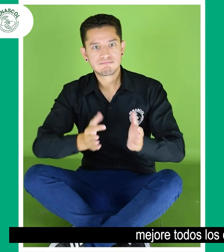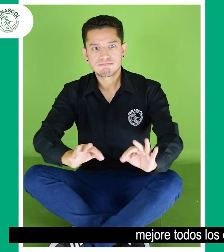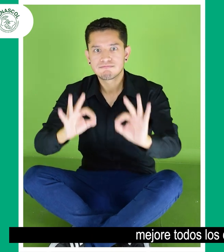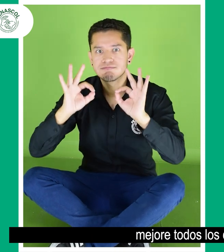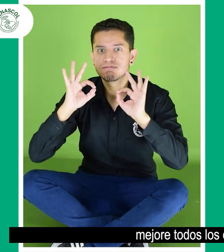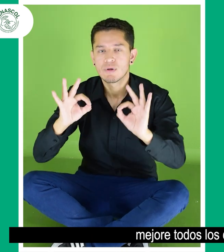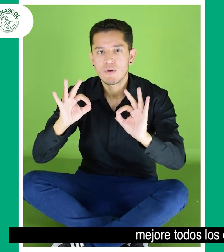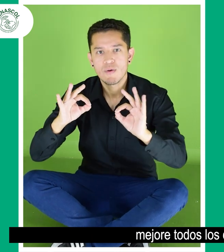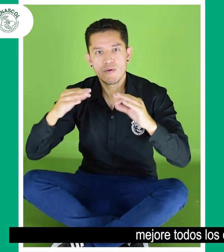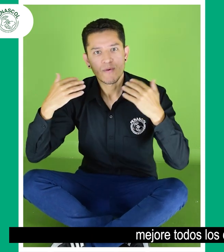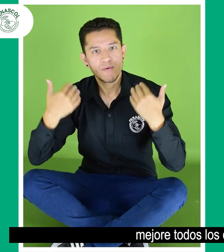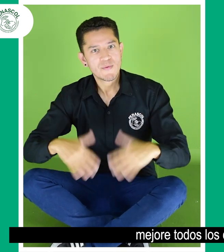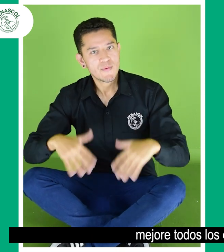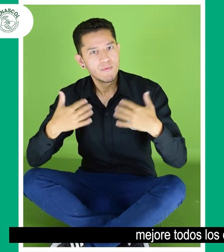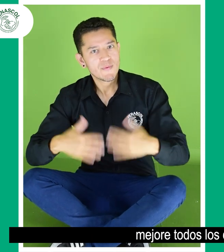días.